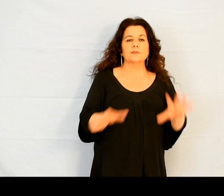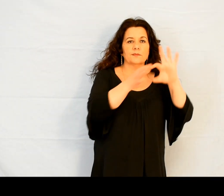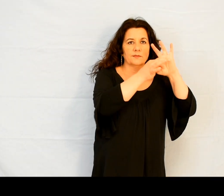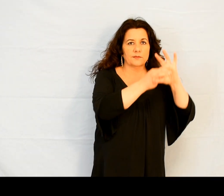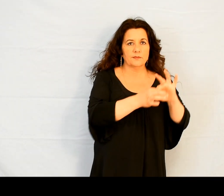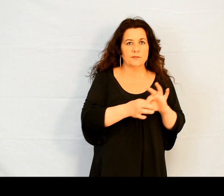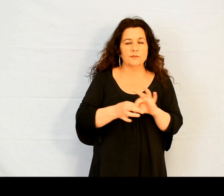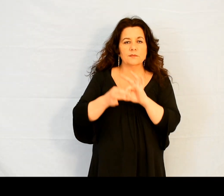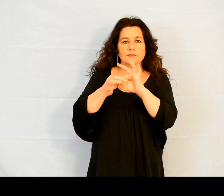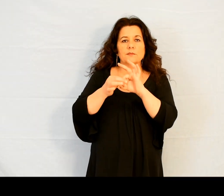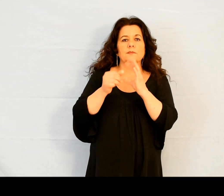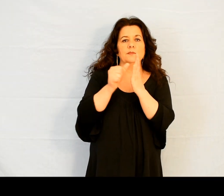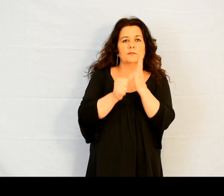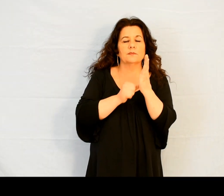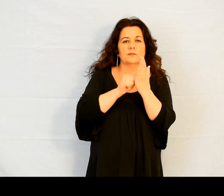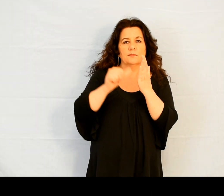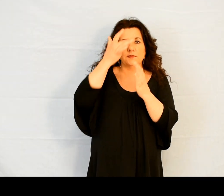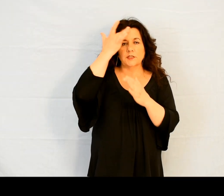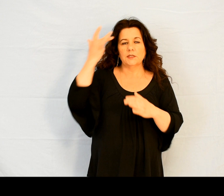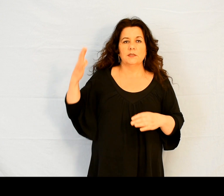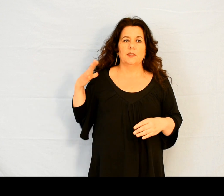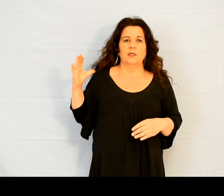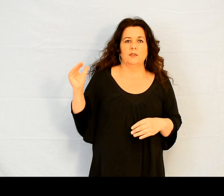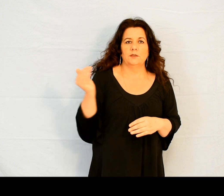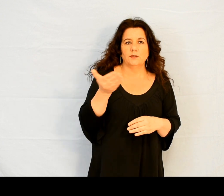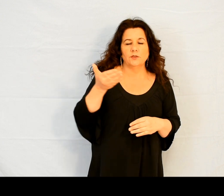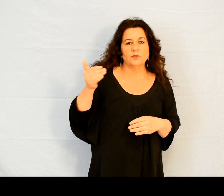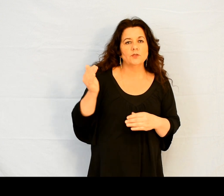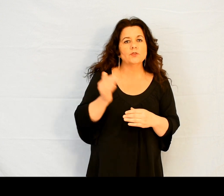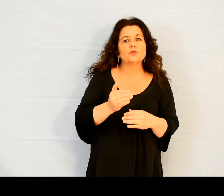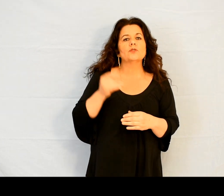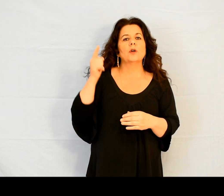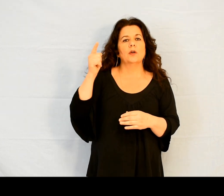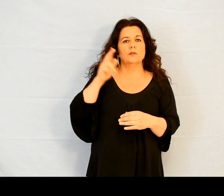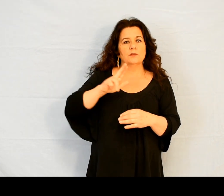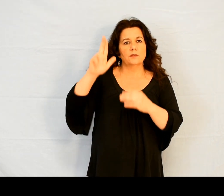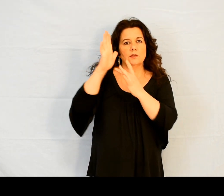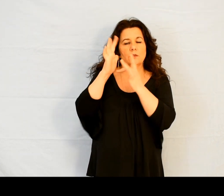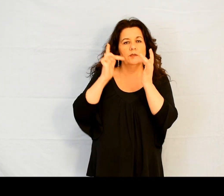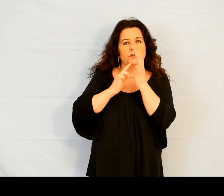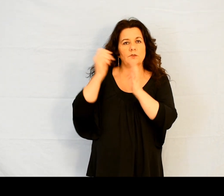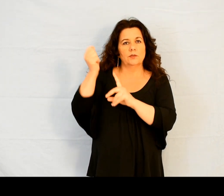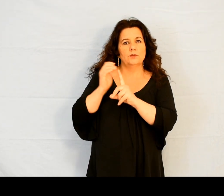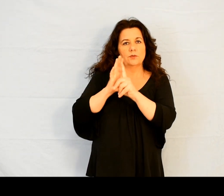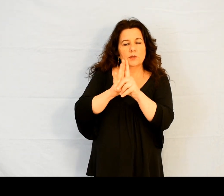Suite de la lecture de la Passion de notre Seigneur Jésus-Christ selon saint Jean.